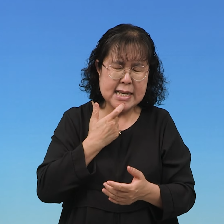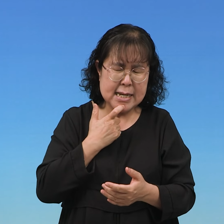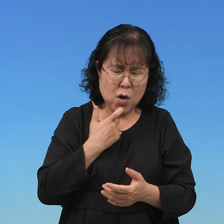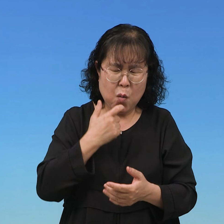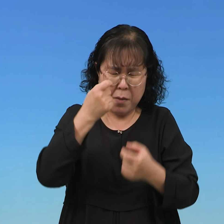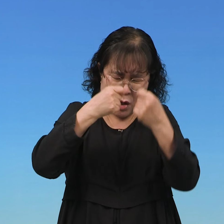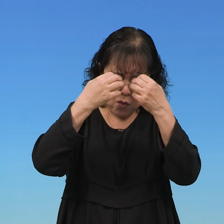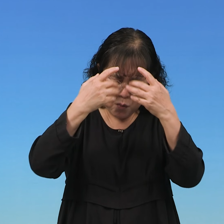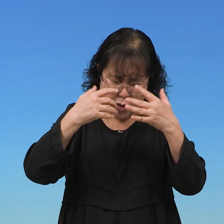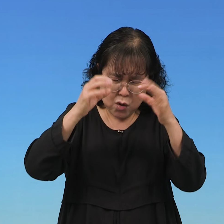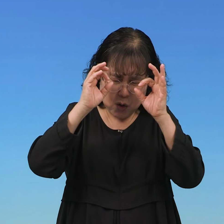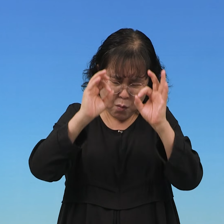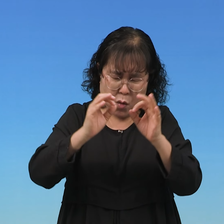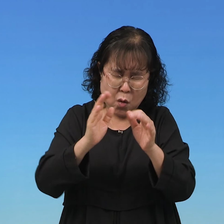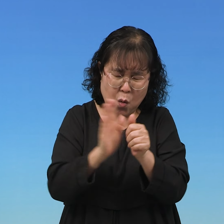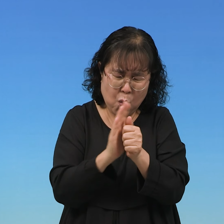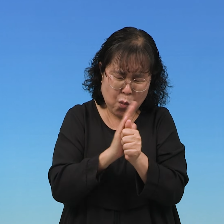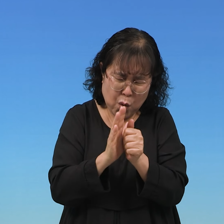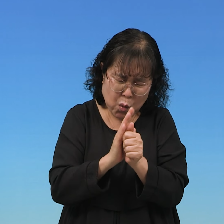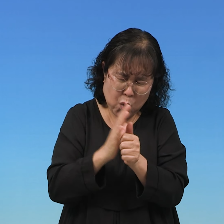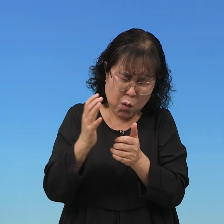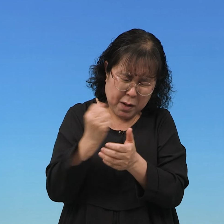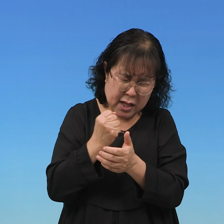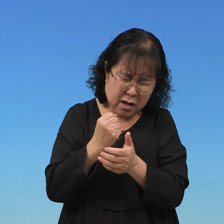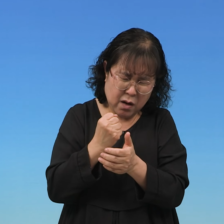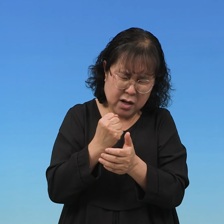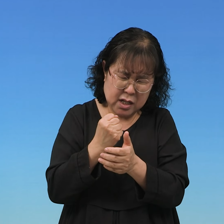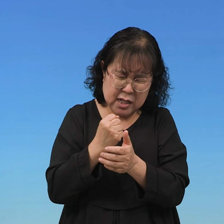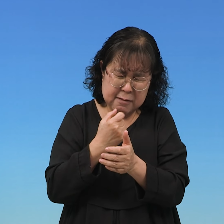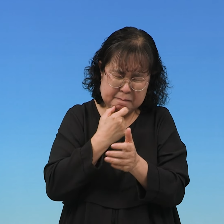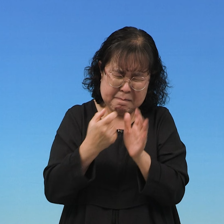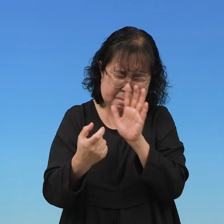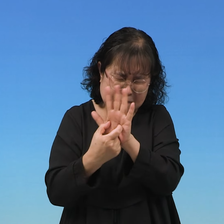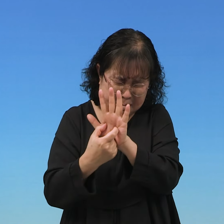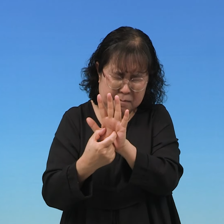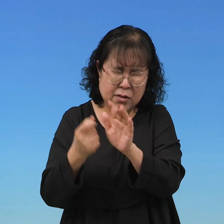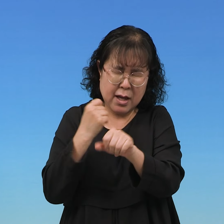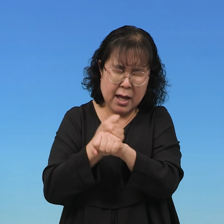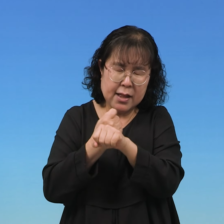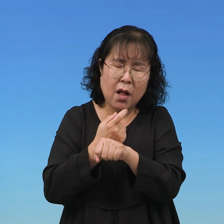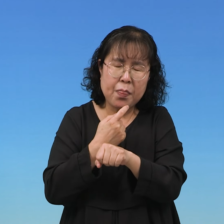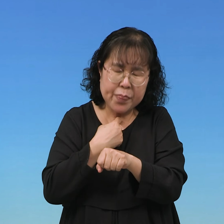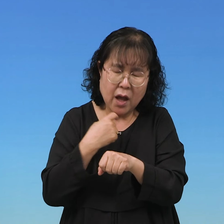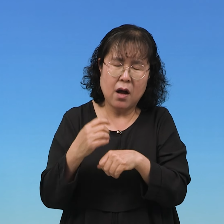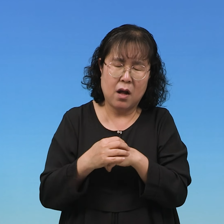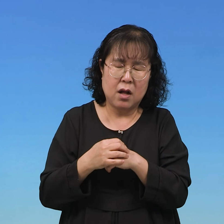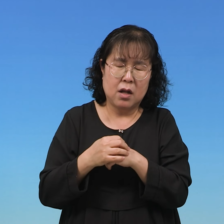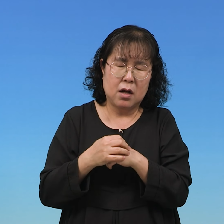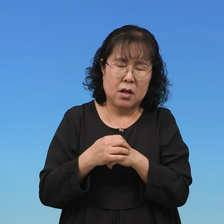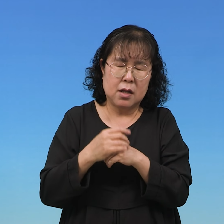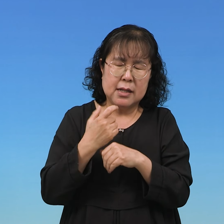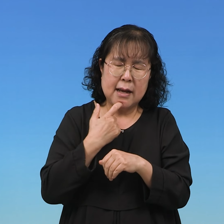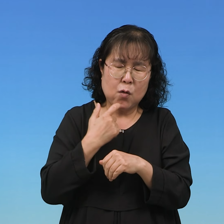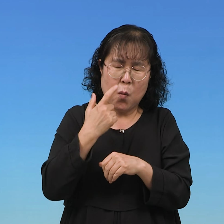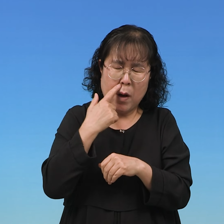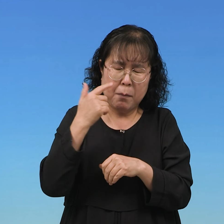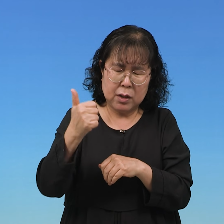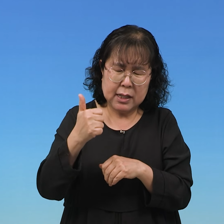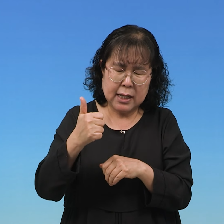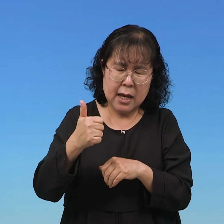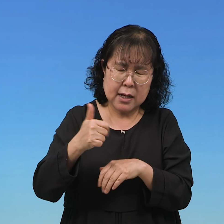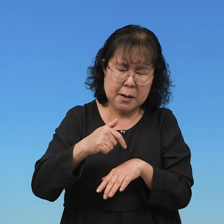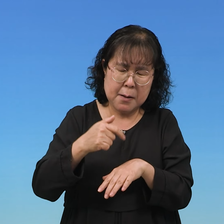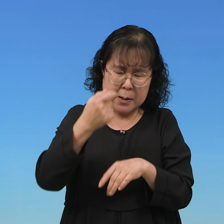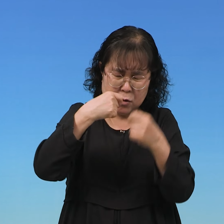아버지 그 야곱의 눈물을 보면서 위로받기조차 거절하며 나는 이 아픔을 가지고 평생을 나는 가기를 원한다고